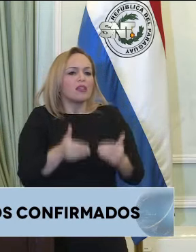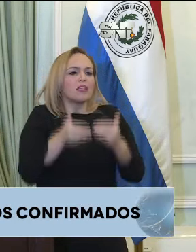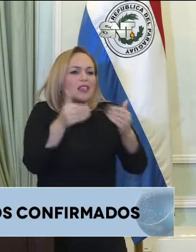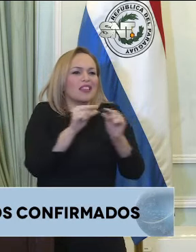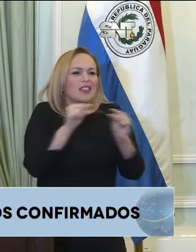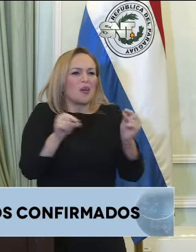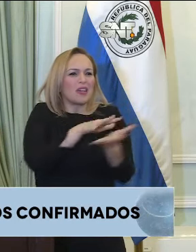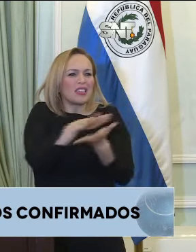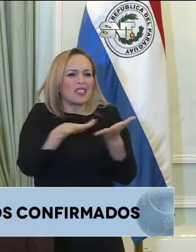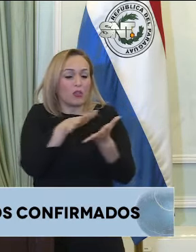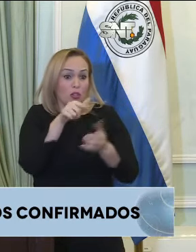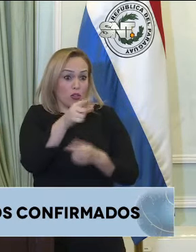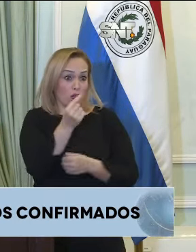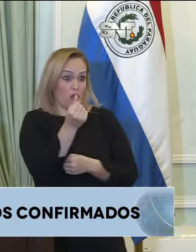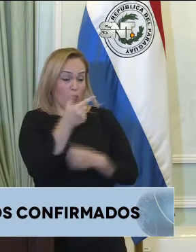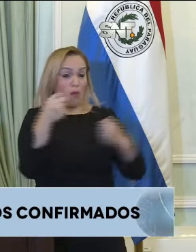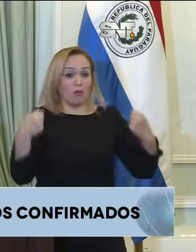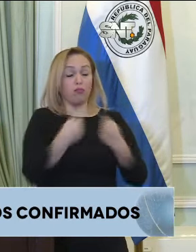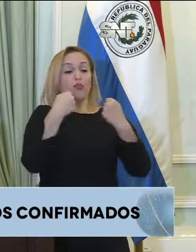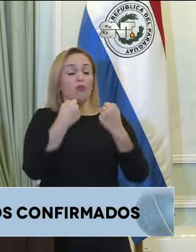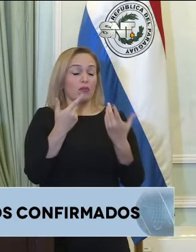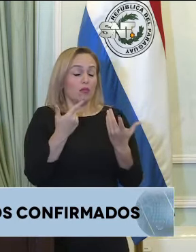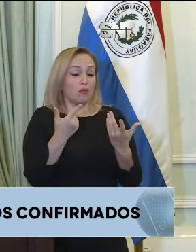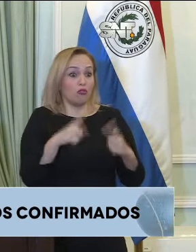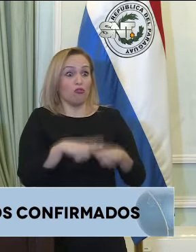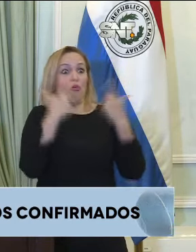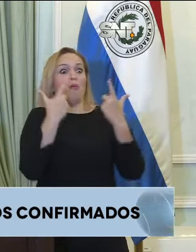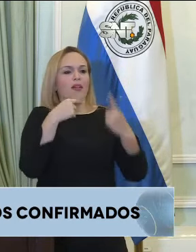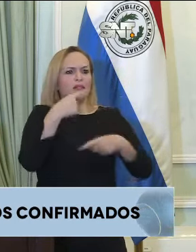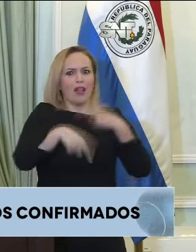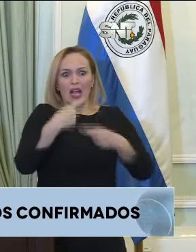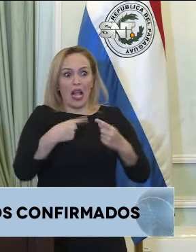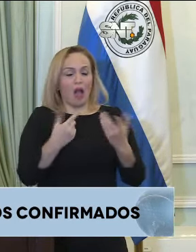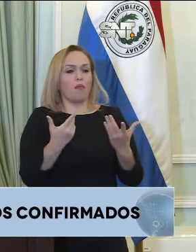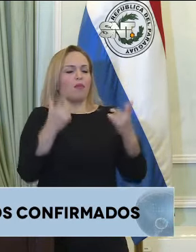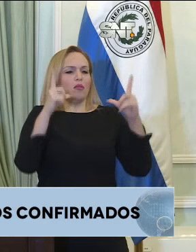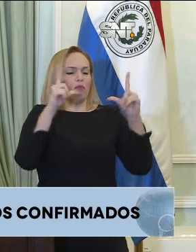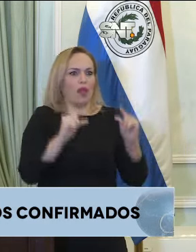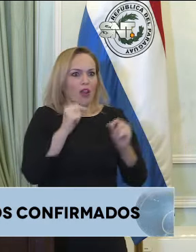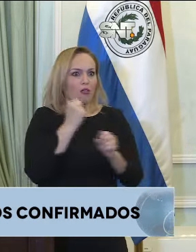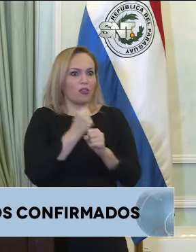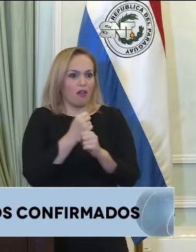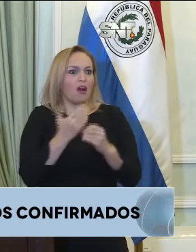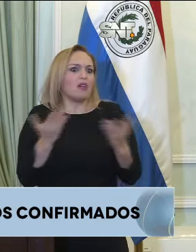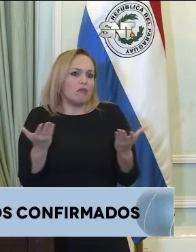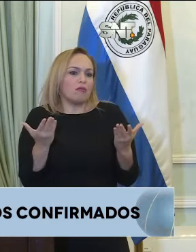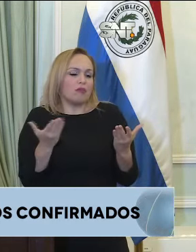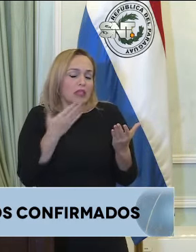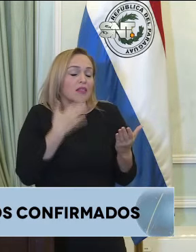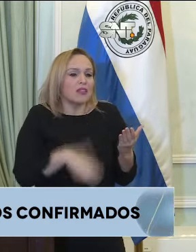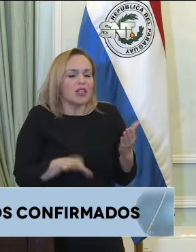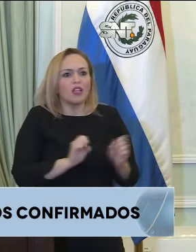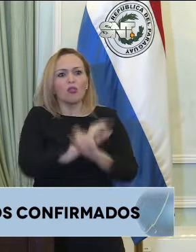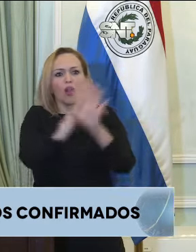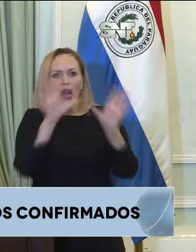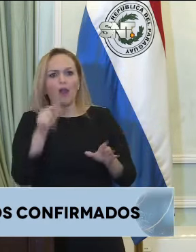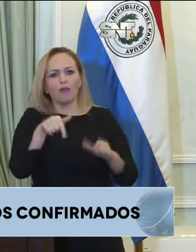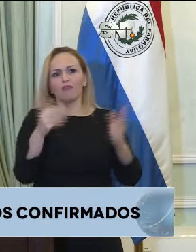económicos, el impacto de estas decisiones que son absolutamente claves y no se discuten directamente,